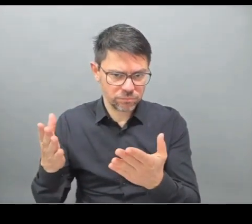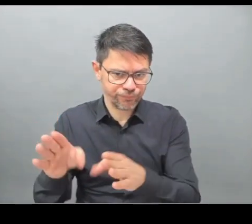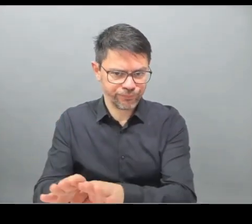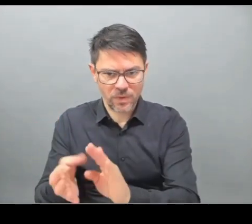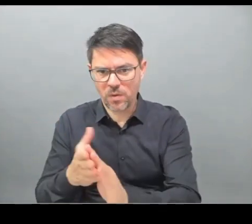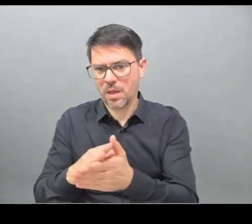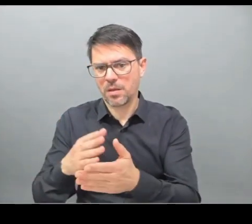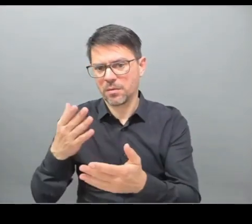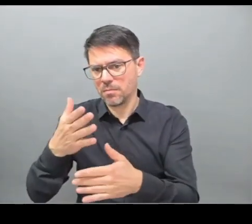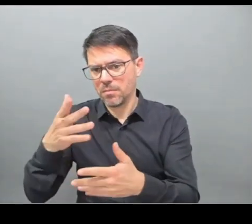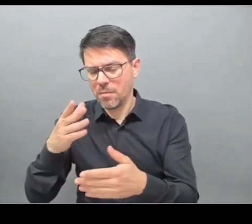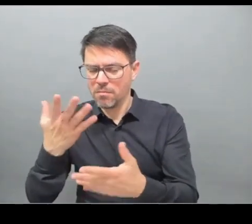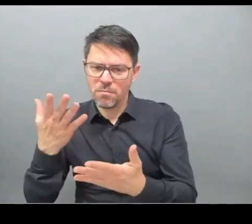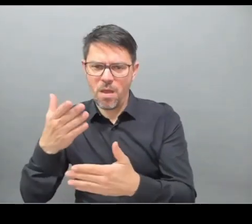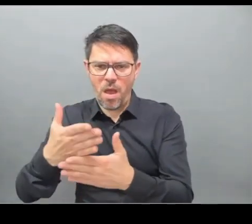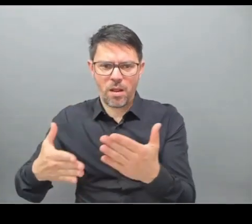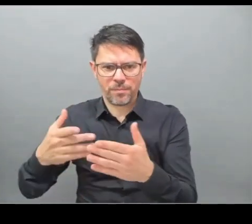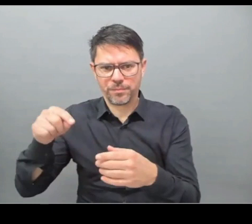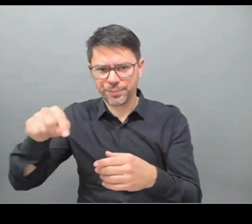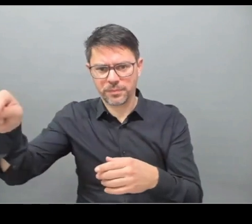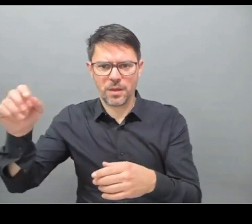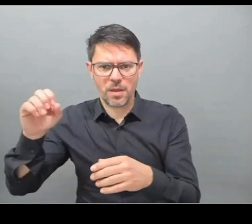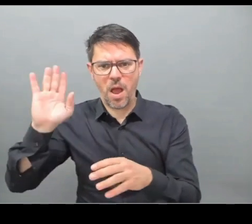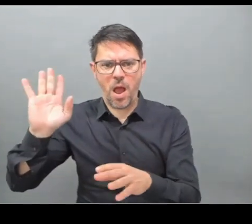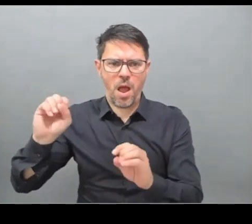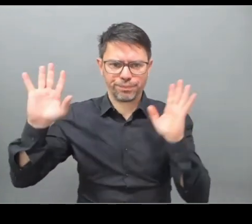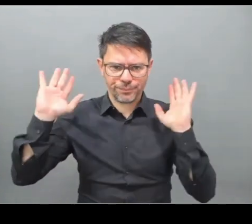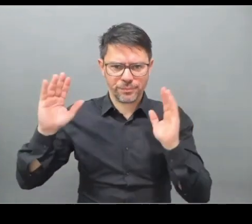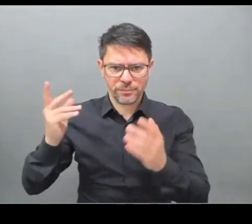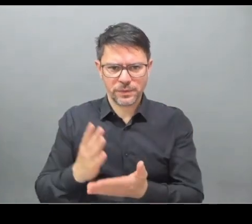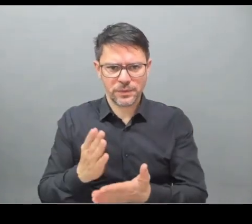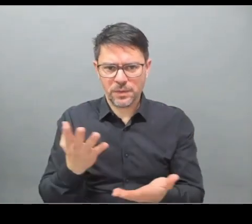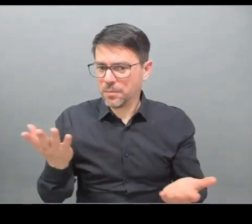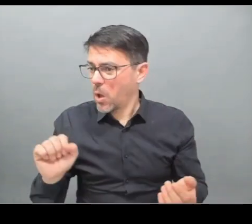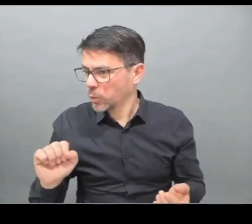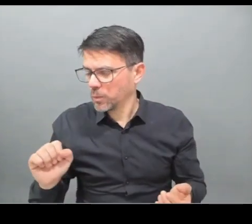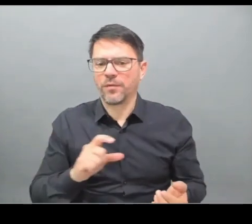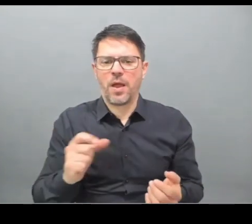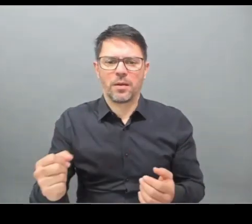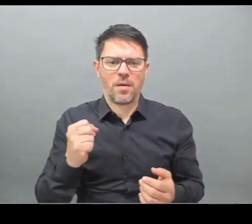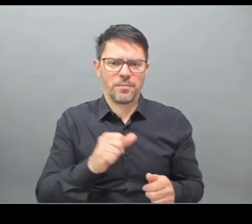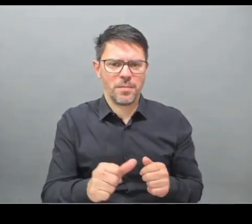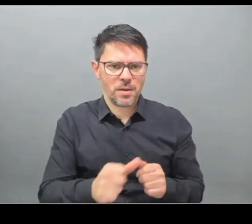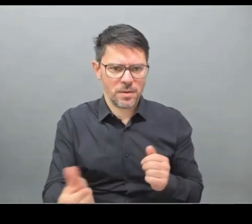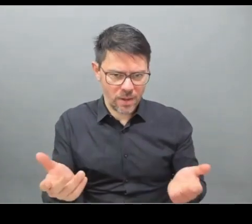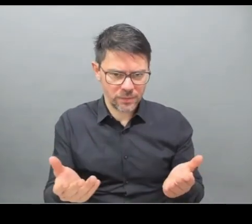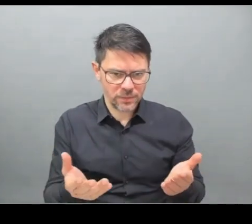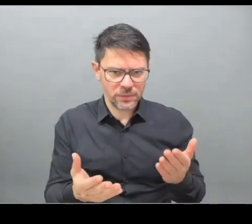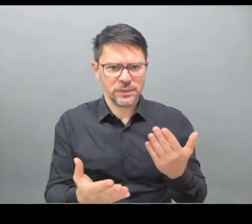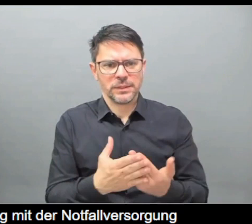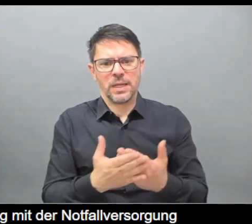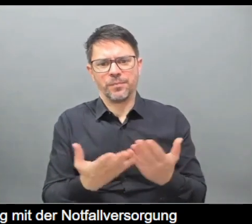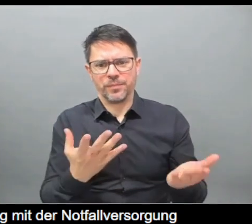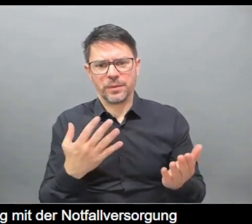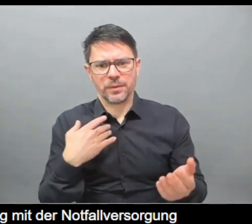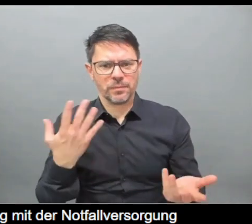nicht sachgerecht sind. Das heißt nicht, dass wir mit weniger Personal arbeiten wollen, aber wir haben mittlerweile für jedes einzelne Thema eine ganz spezielle